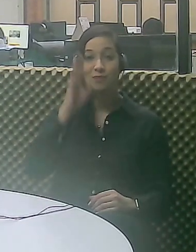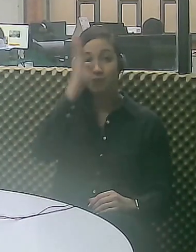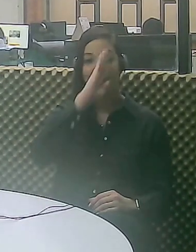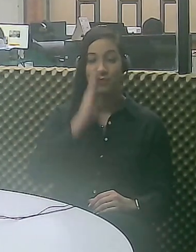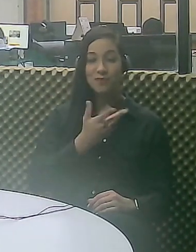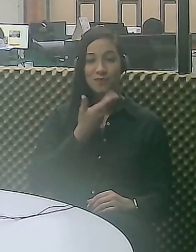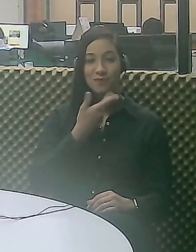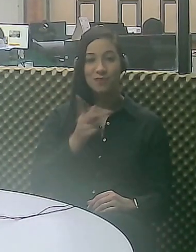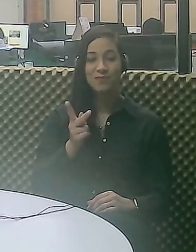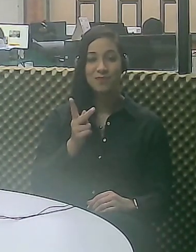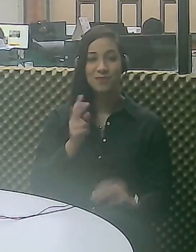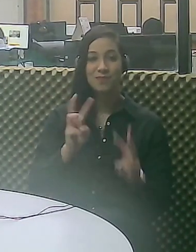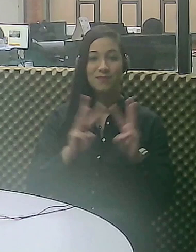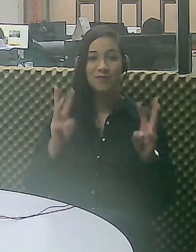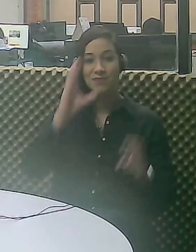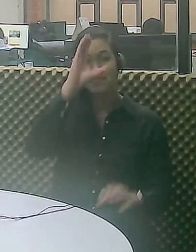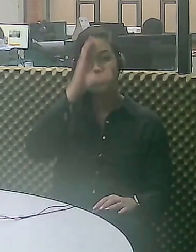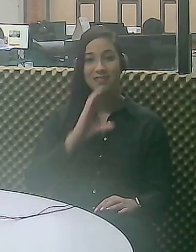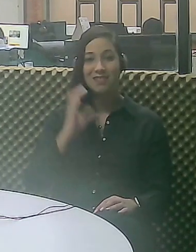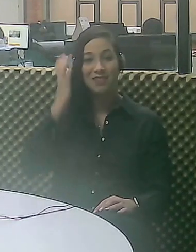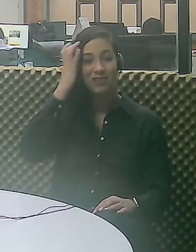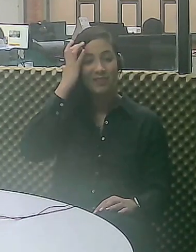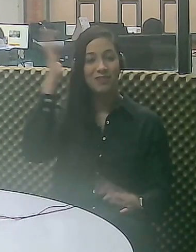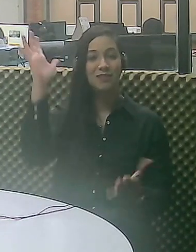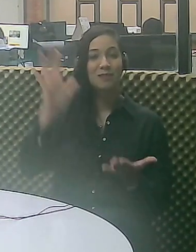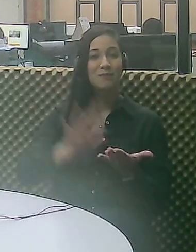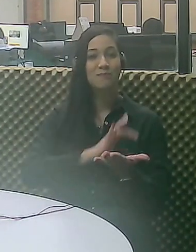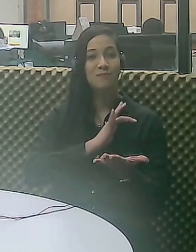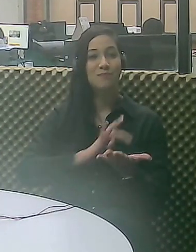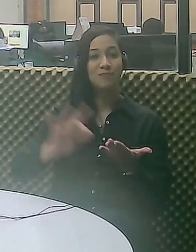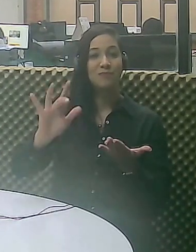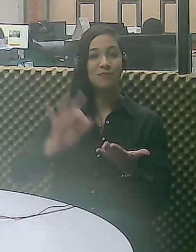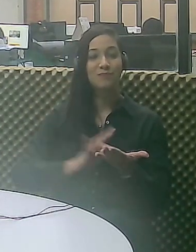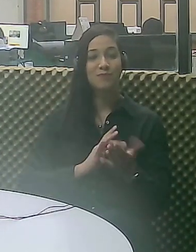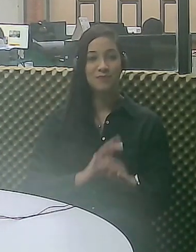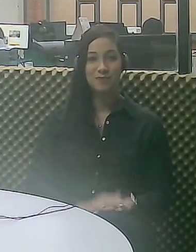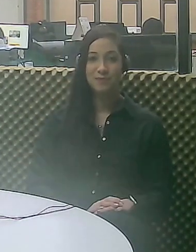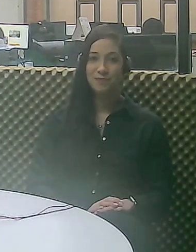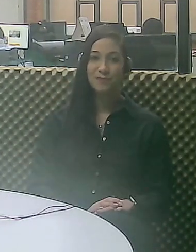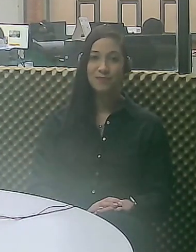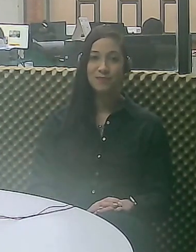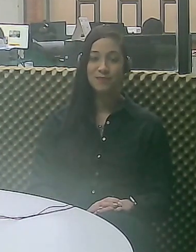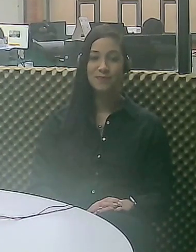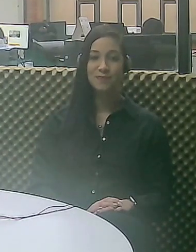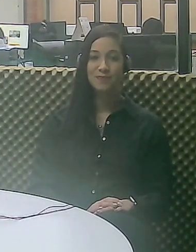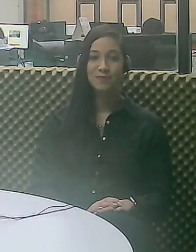gov.br. Entra lá, Portal Cidadão. Tudo fácil, na palma da mão.